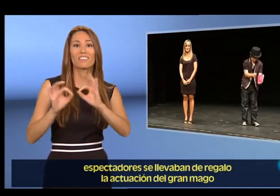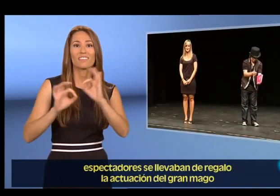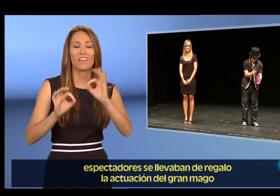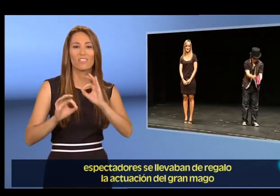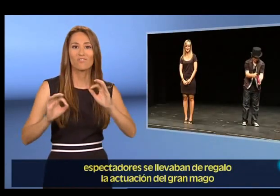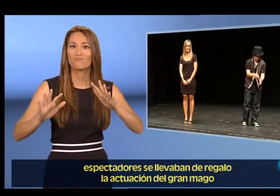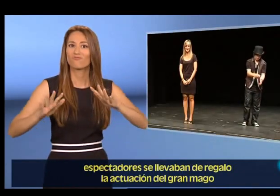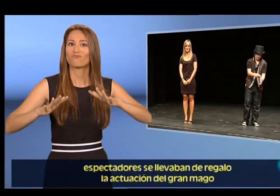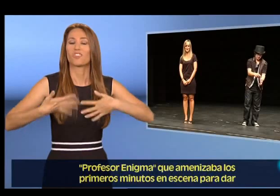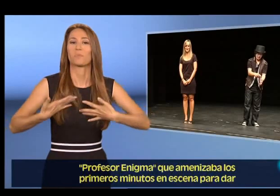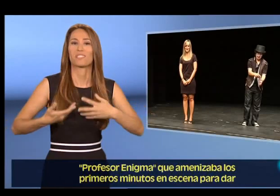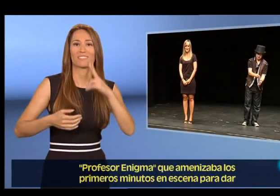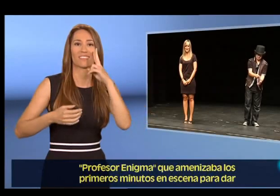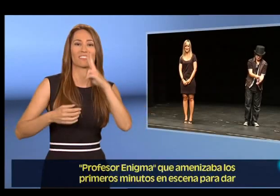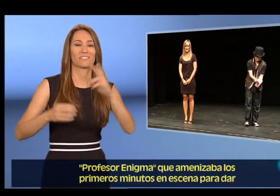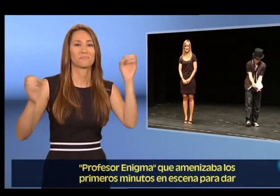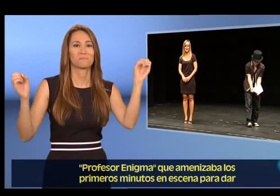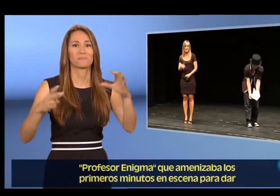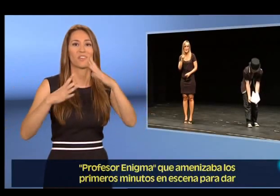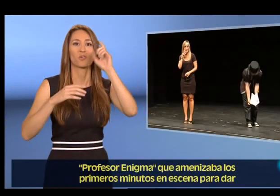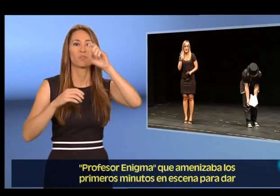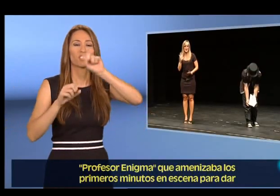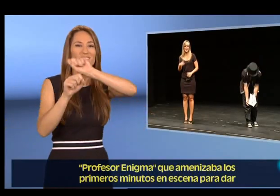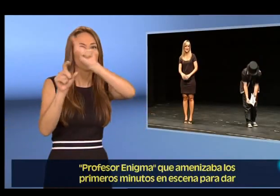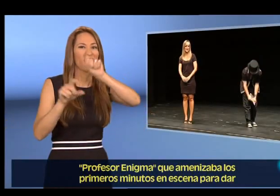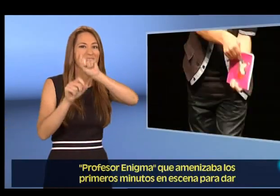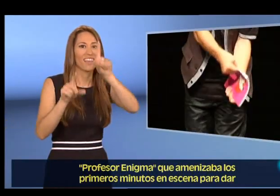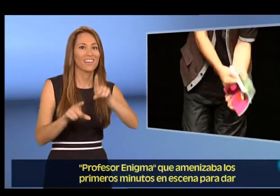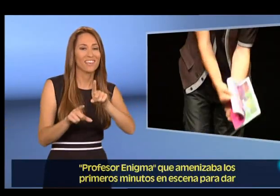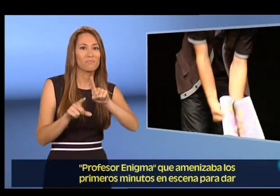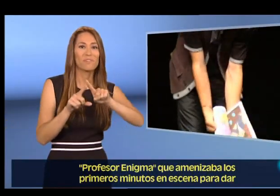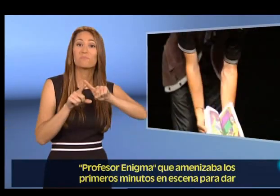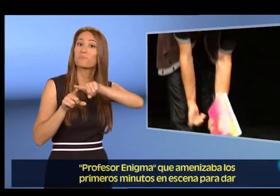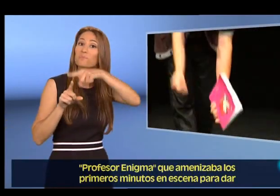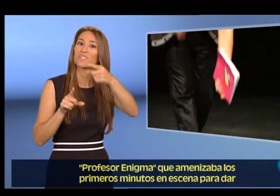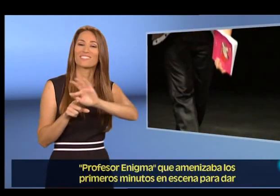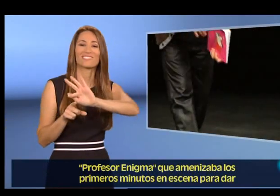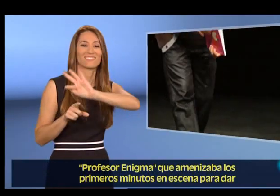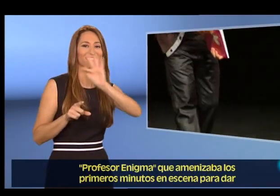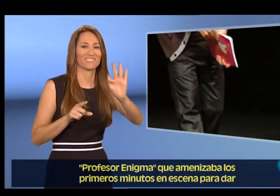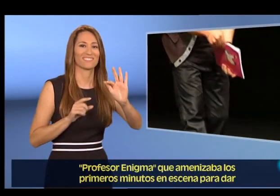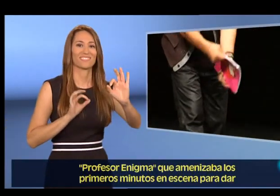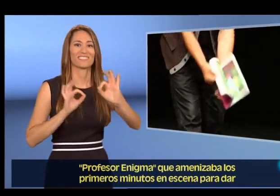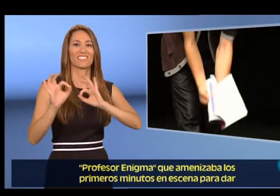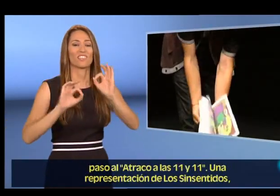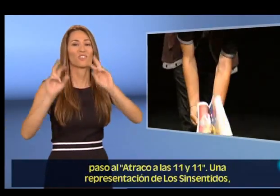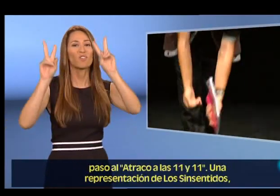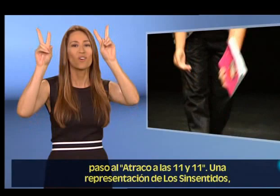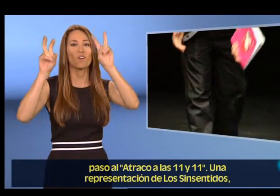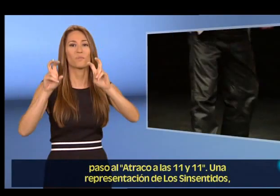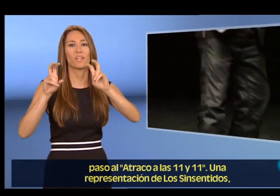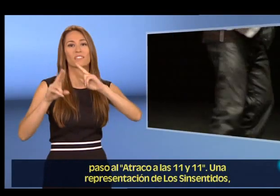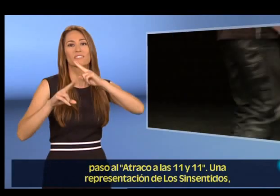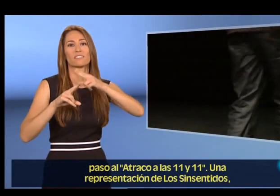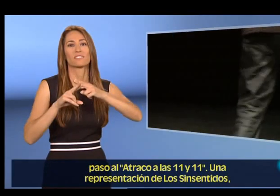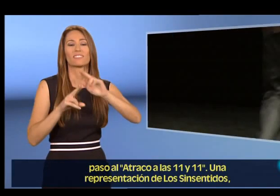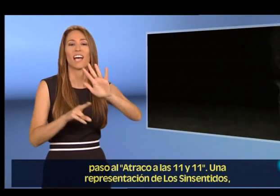del gran mago Profesor Enigma, que amenizaba los primeros minutos en escena para dar paso al atraco a las 11